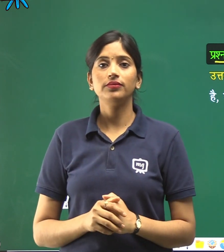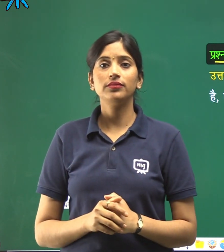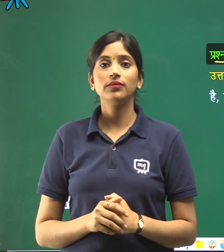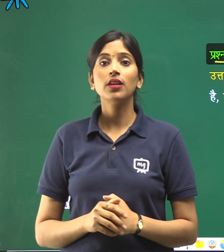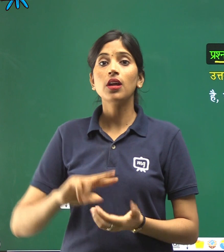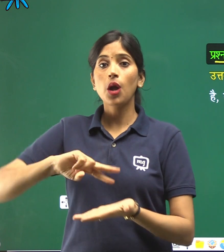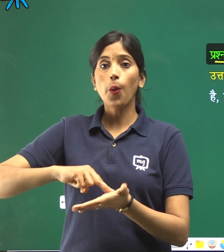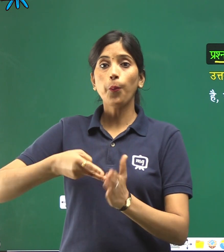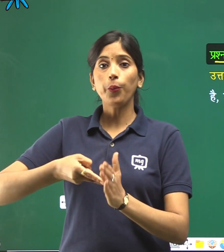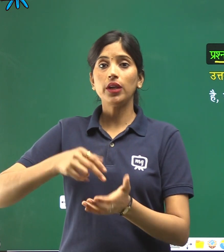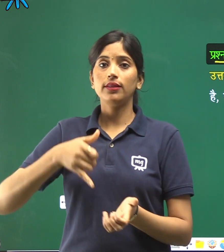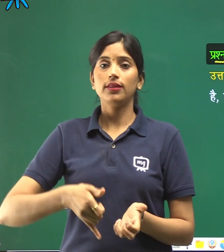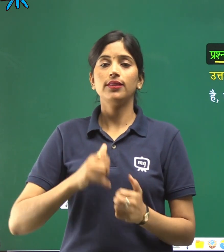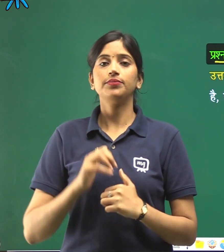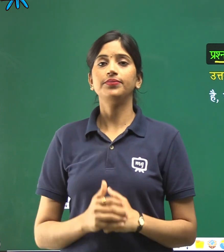अर्थ है।